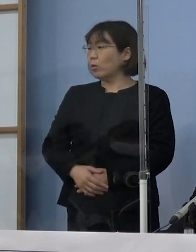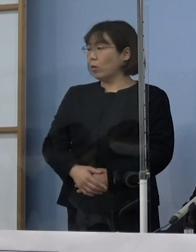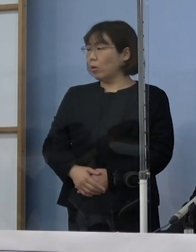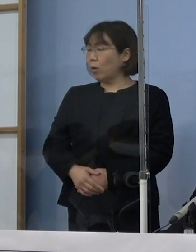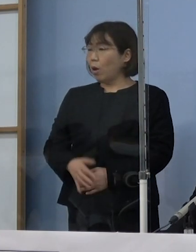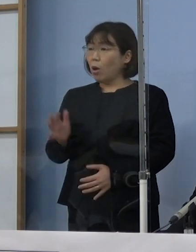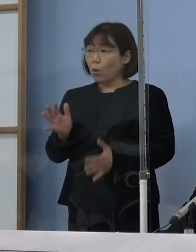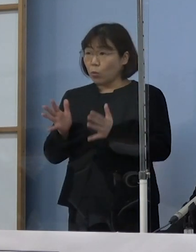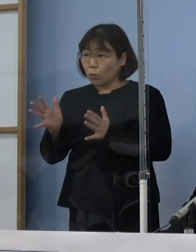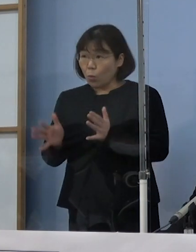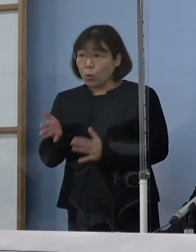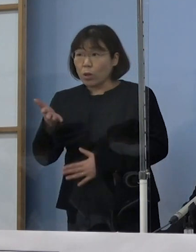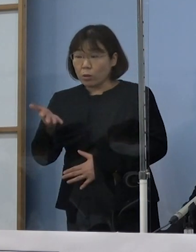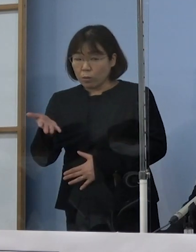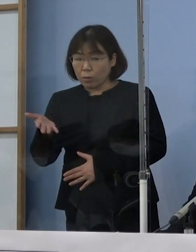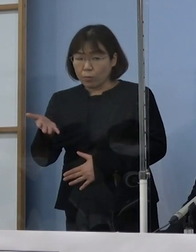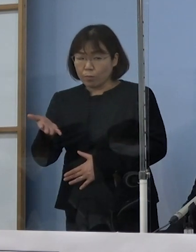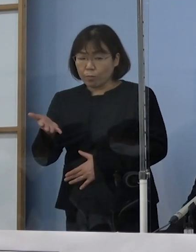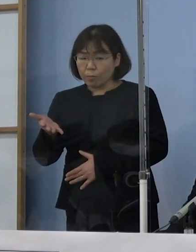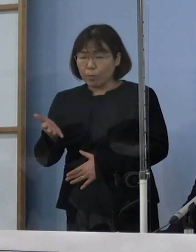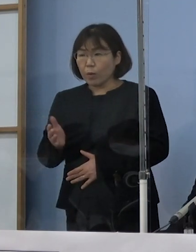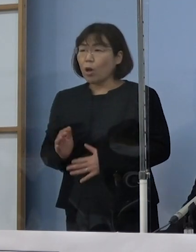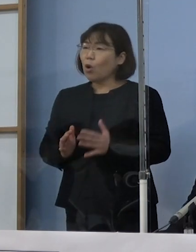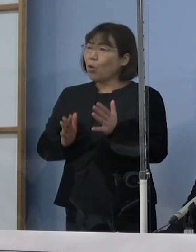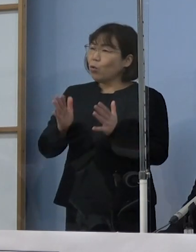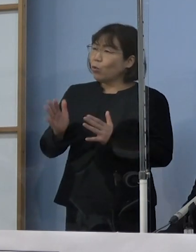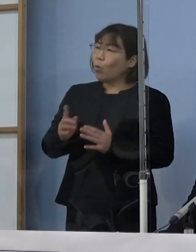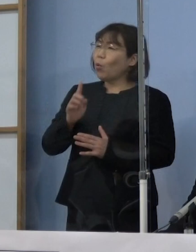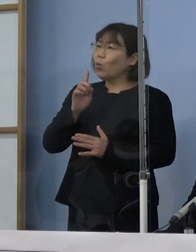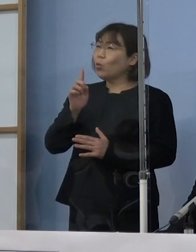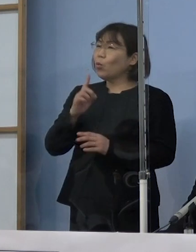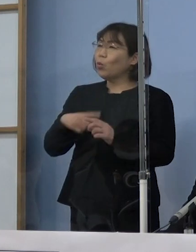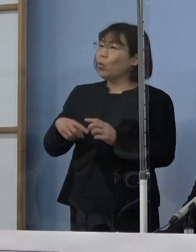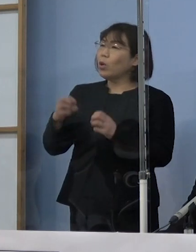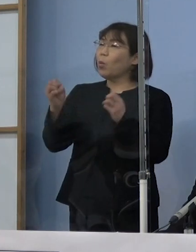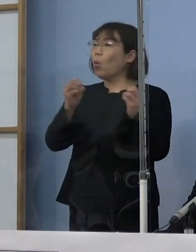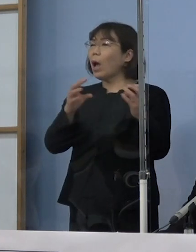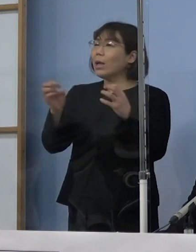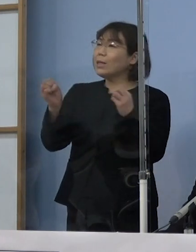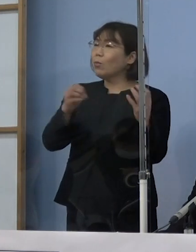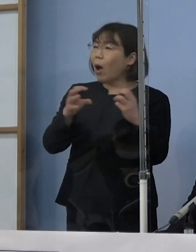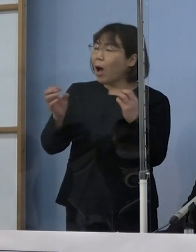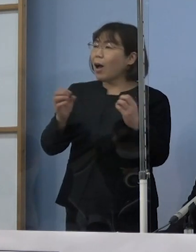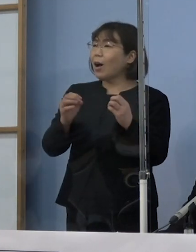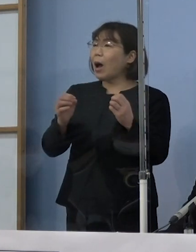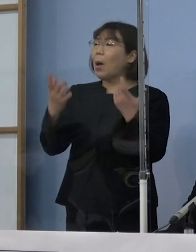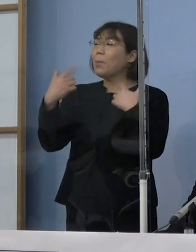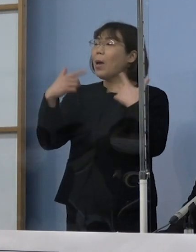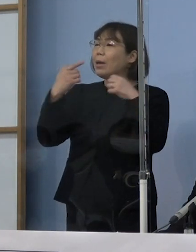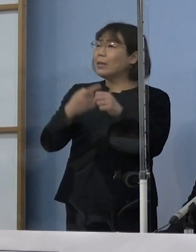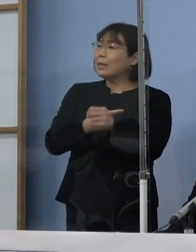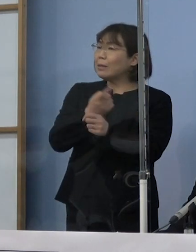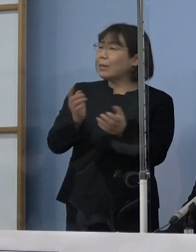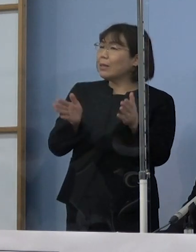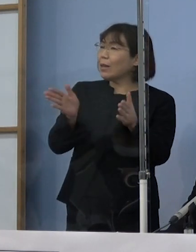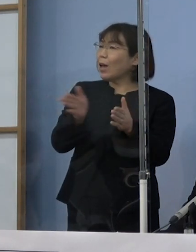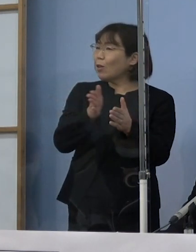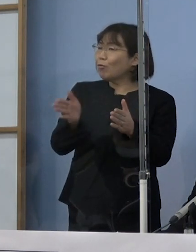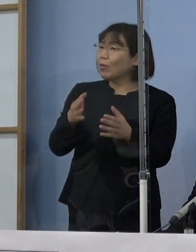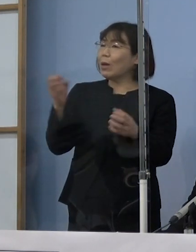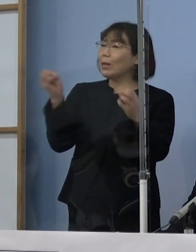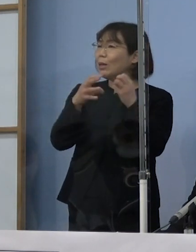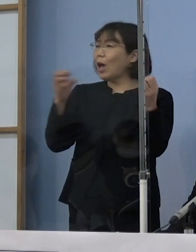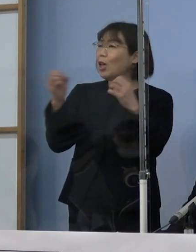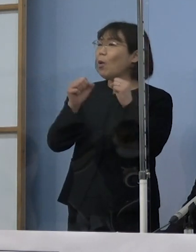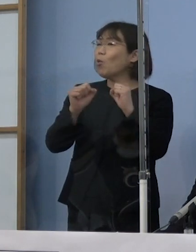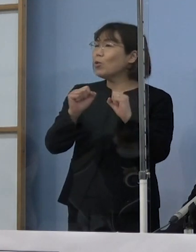スポーツとかそういう、 スポーツというか会話と伺ってますね。毎日1時間程度会話をしてい